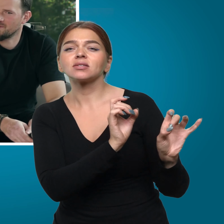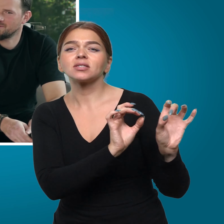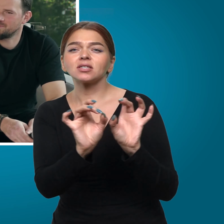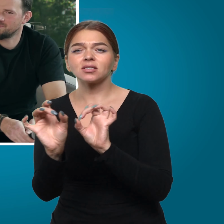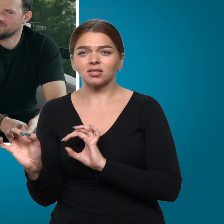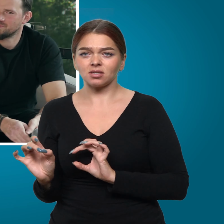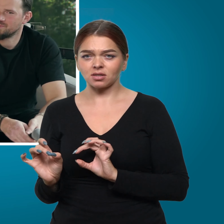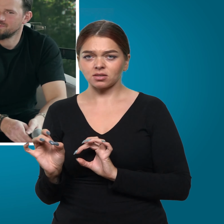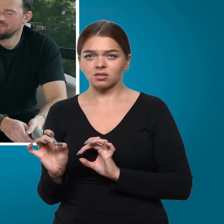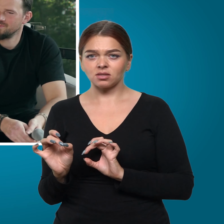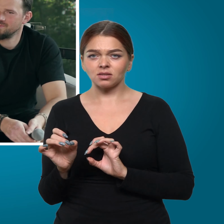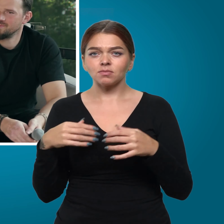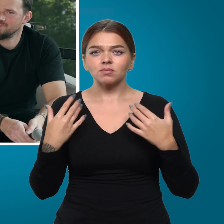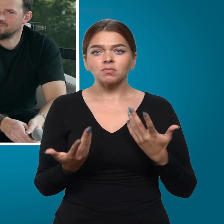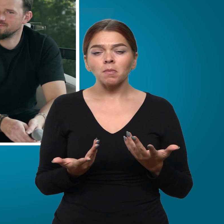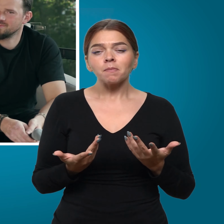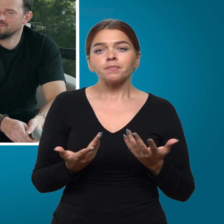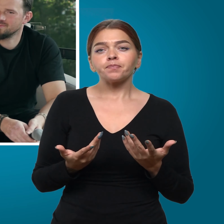priimti,